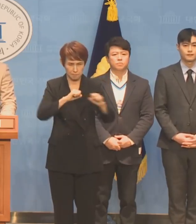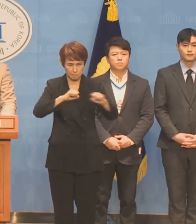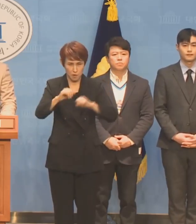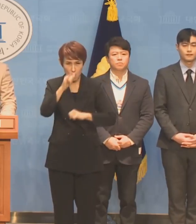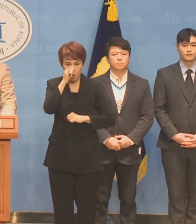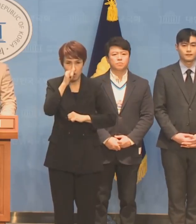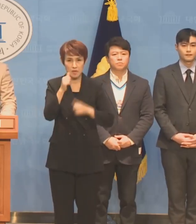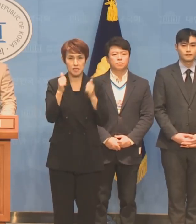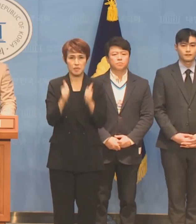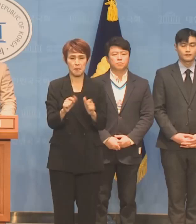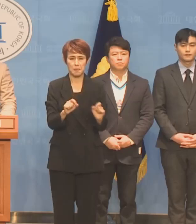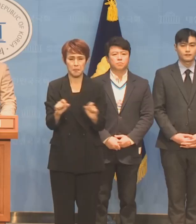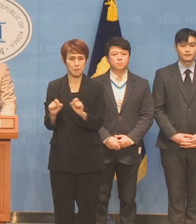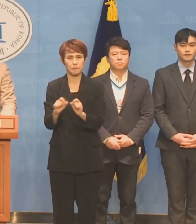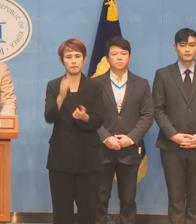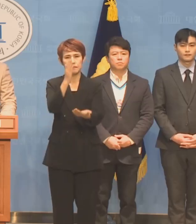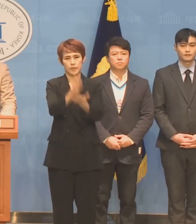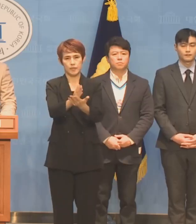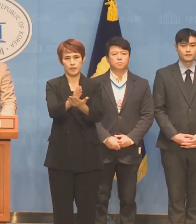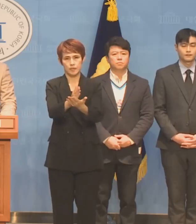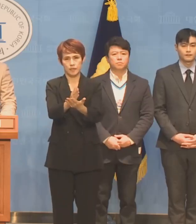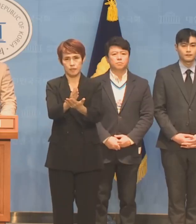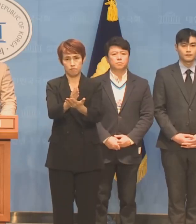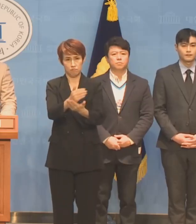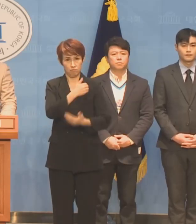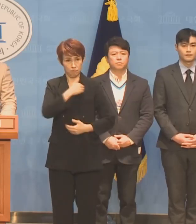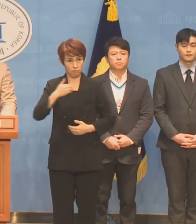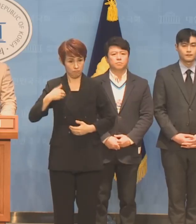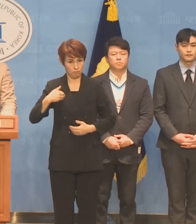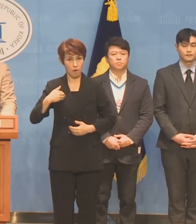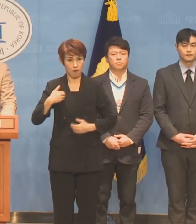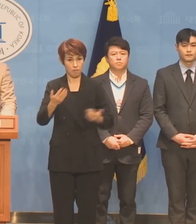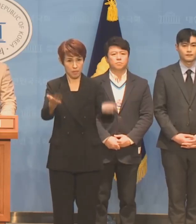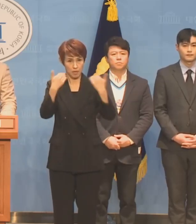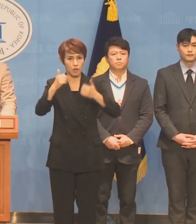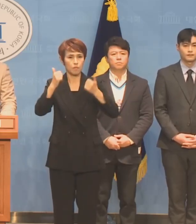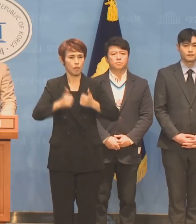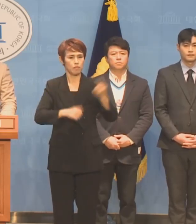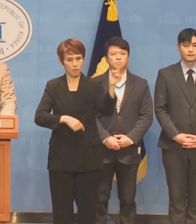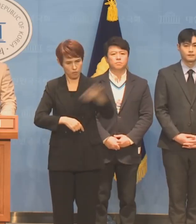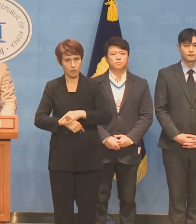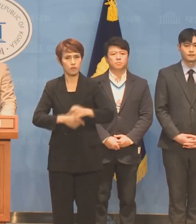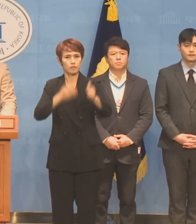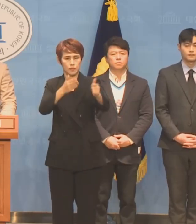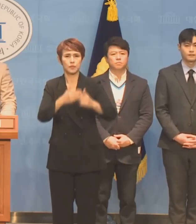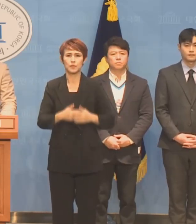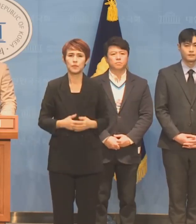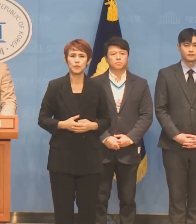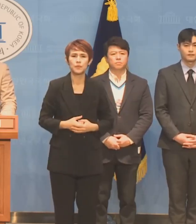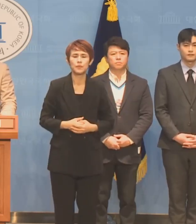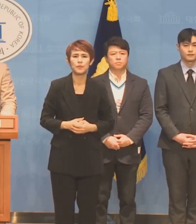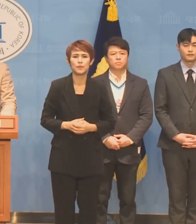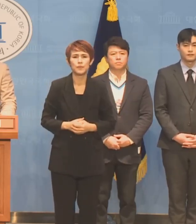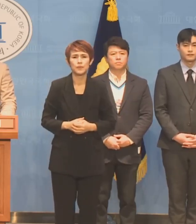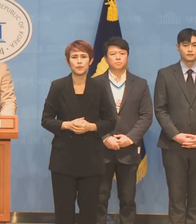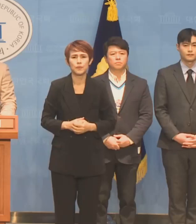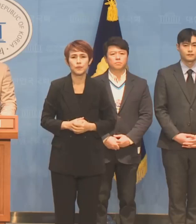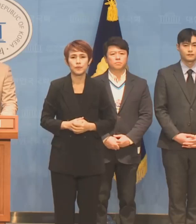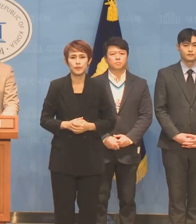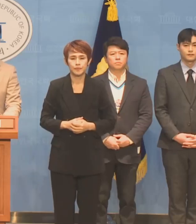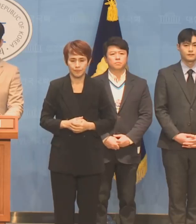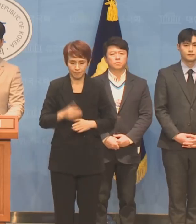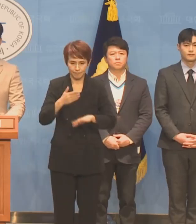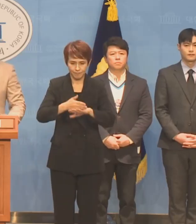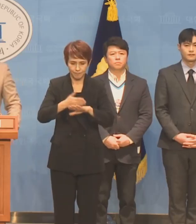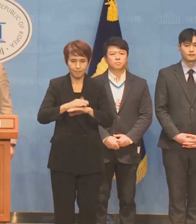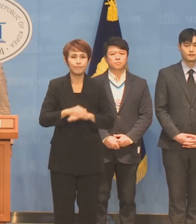자신의 재판 지연을 멈추고 자신 있다면 당당히 법정에 설 것을 강력히 촉구하는 바입니다. 감사합니다.